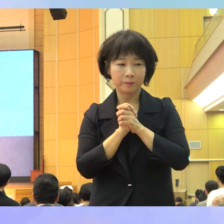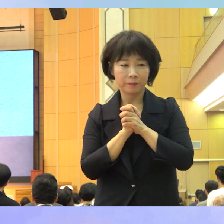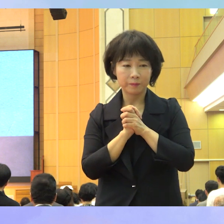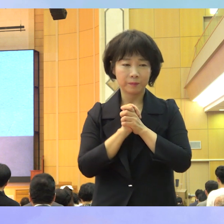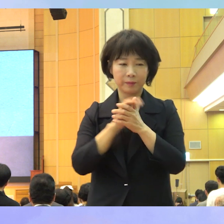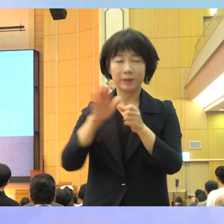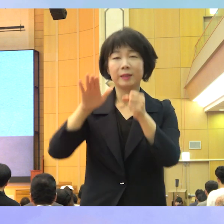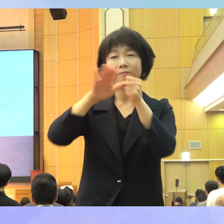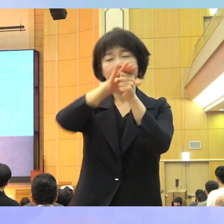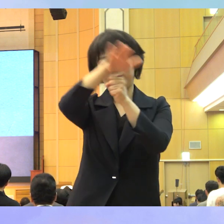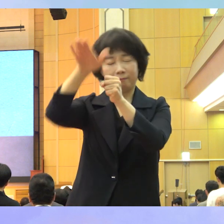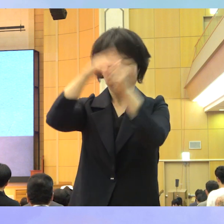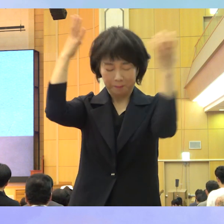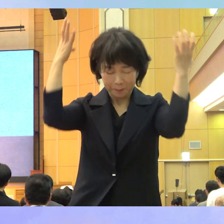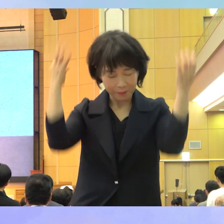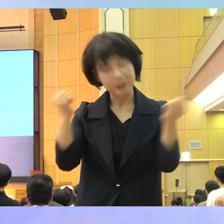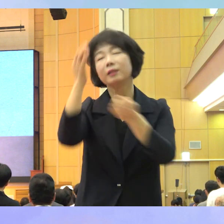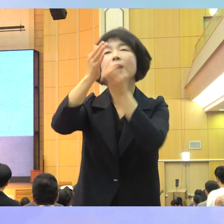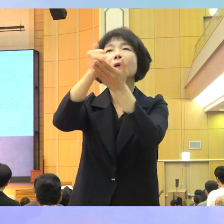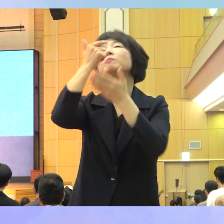사랑이 많으신 하나님 아버지,